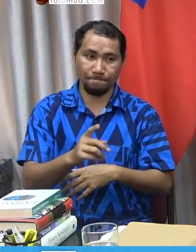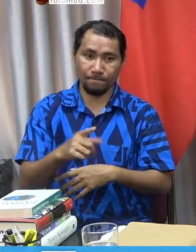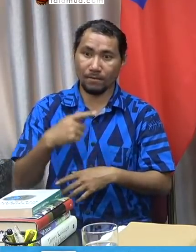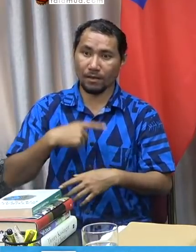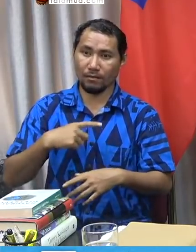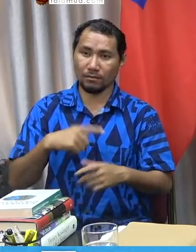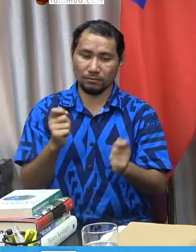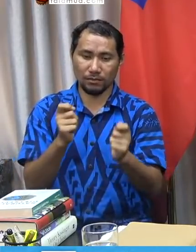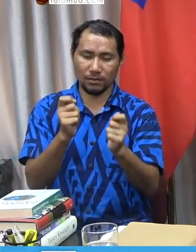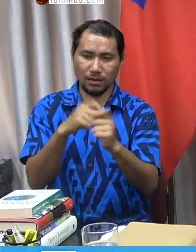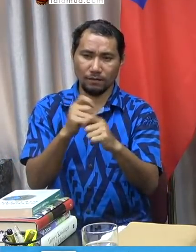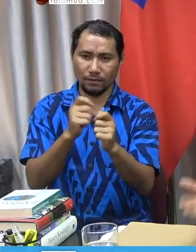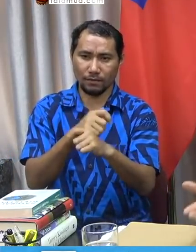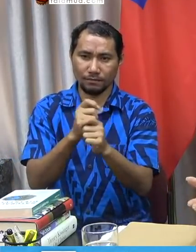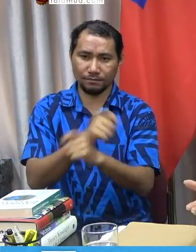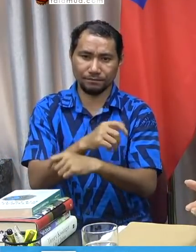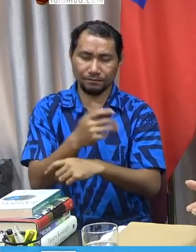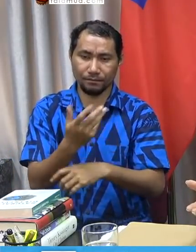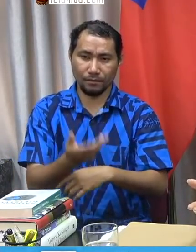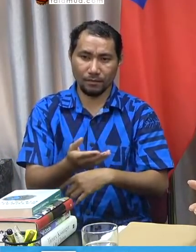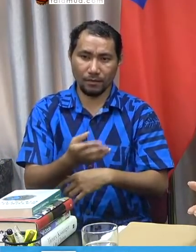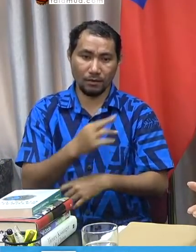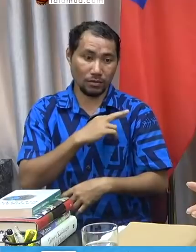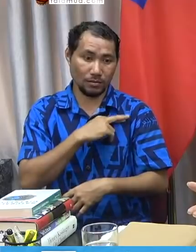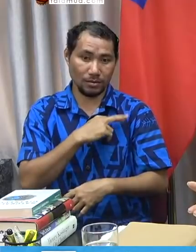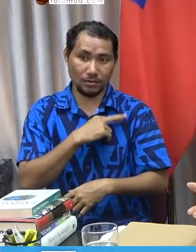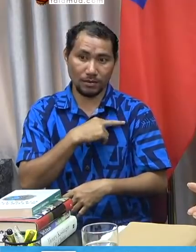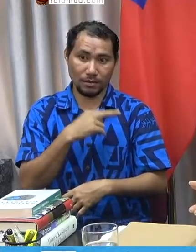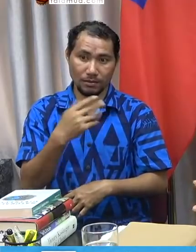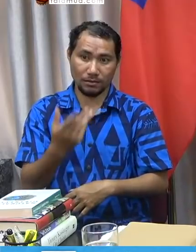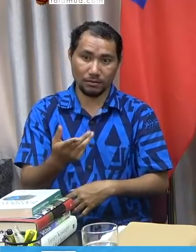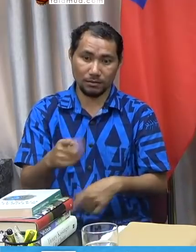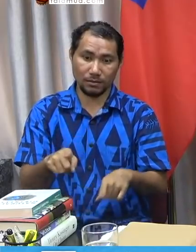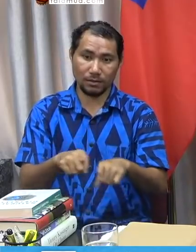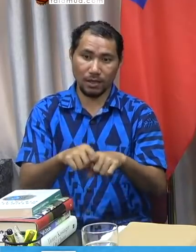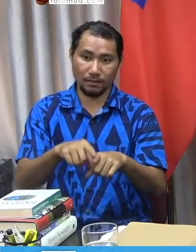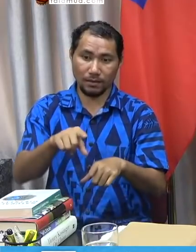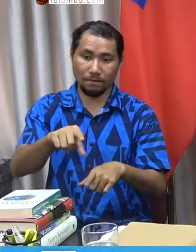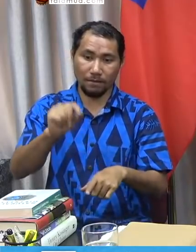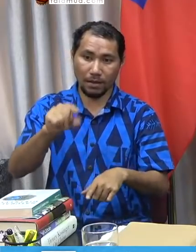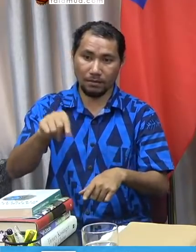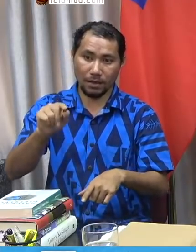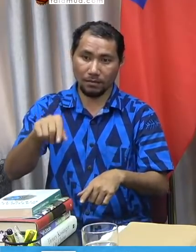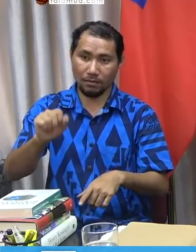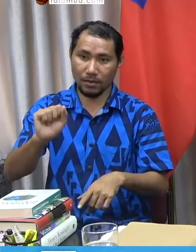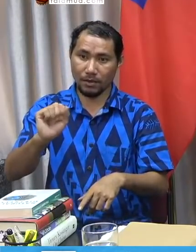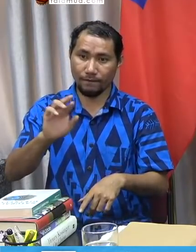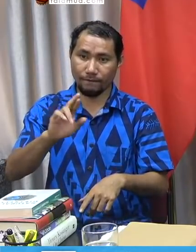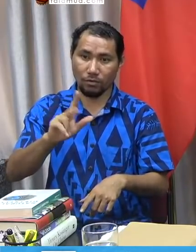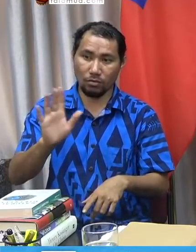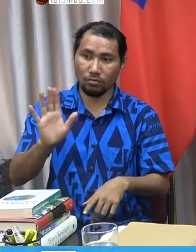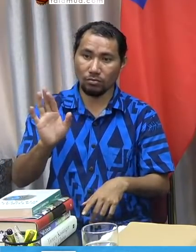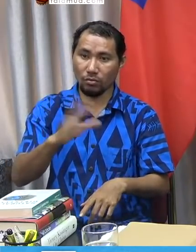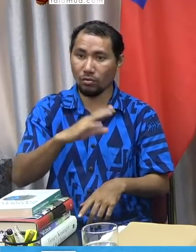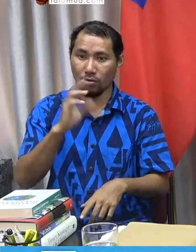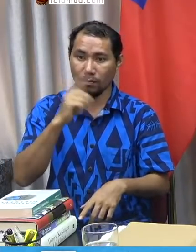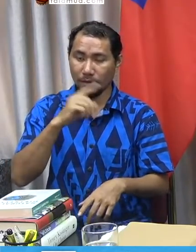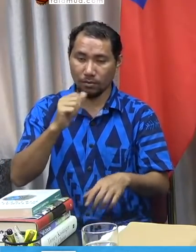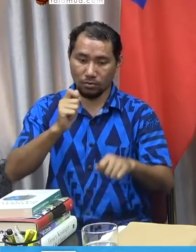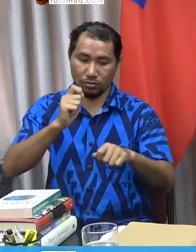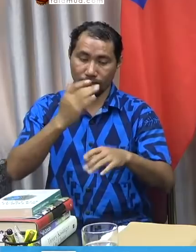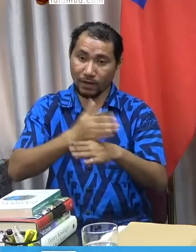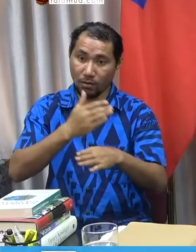ai tutino ma le tofiga e fai fo'i lea mo latou tagata faigaluega o le tulaga